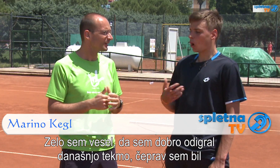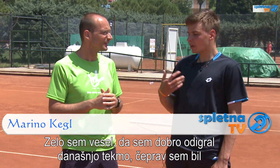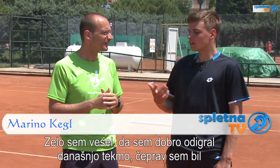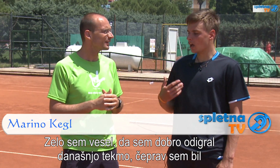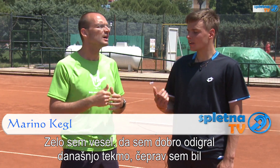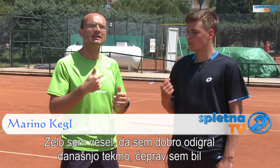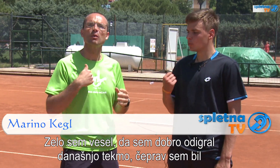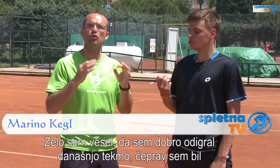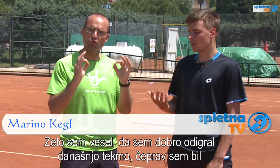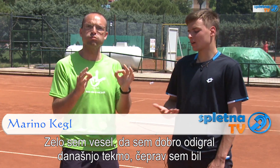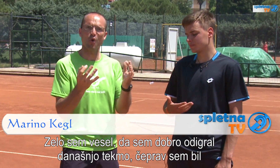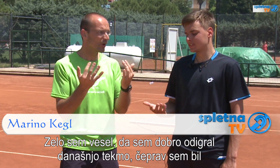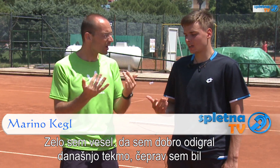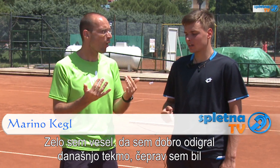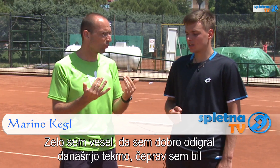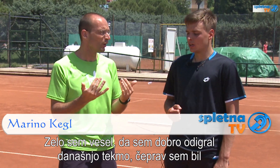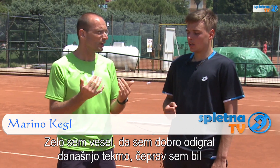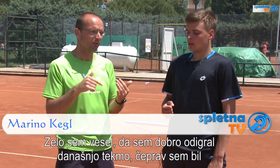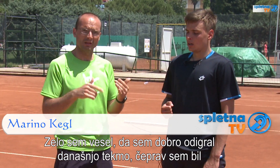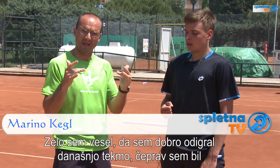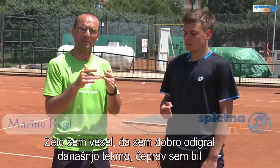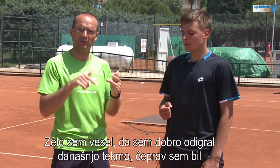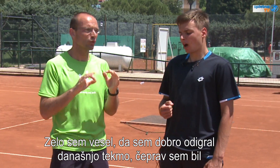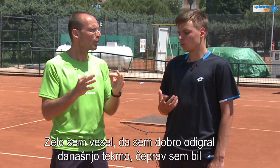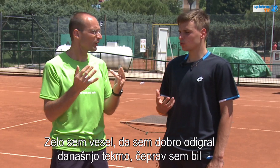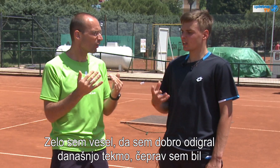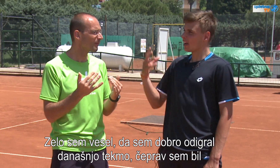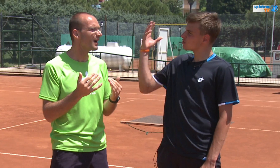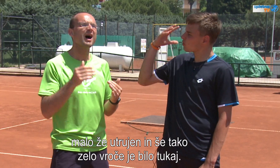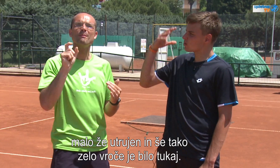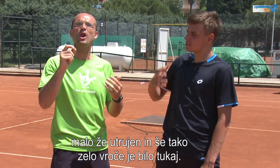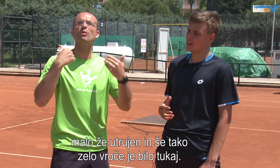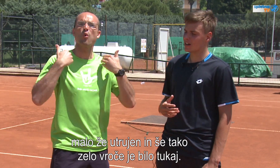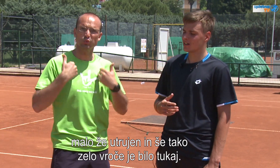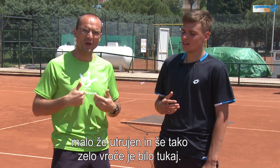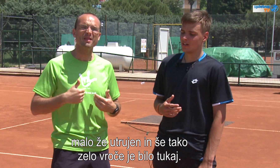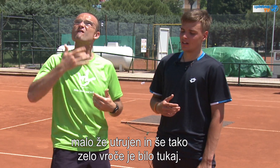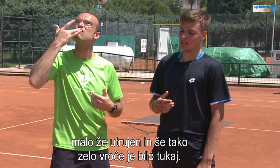Dobro igrajem, musam se. Imam utrujene srce.